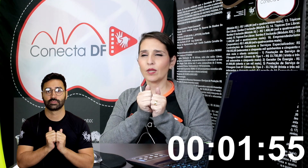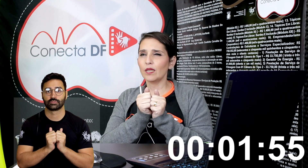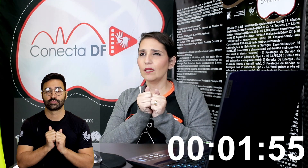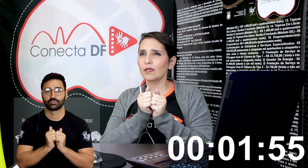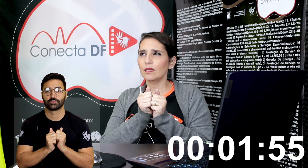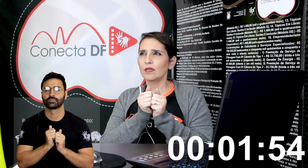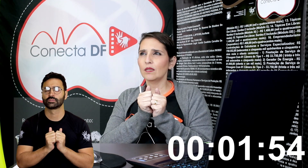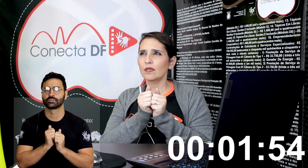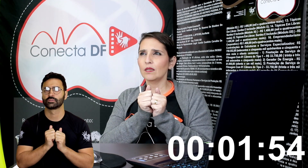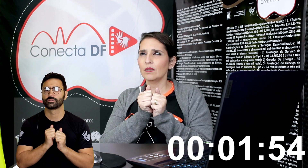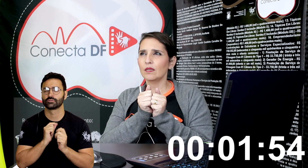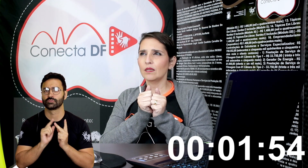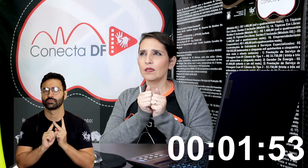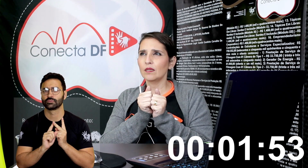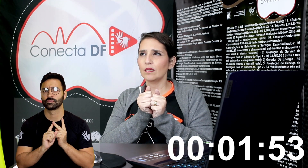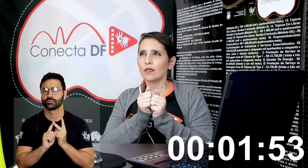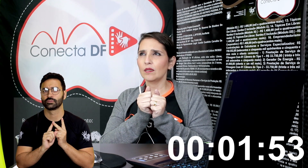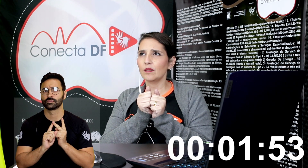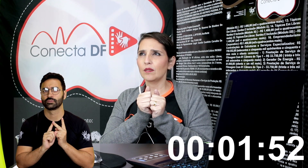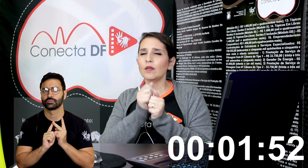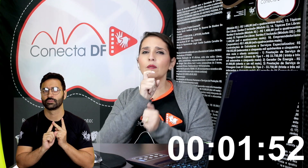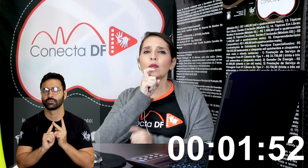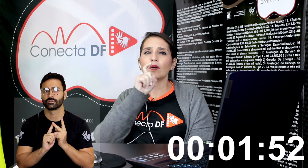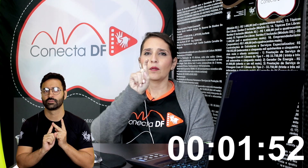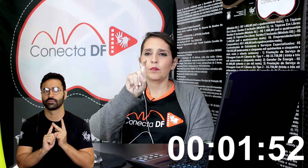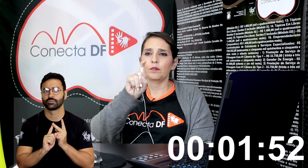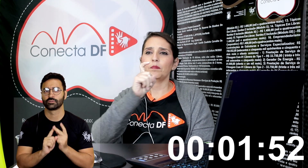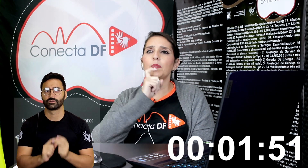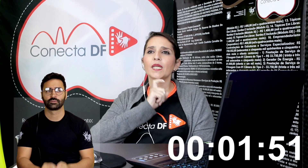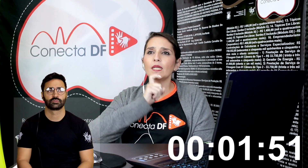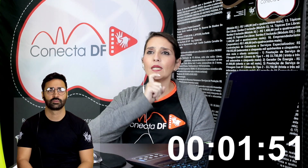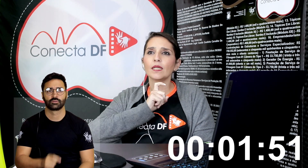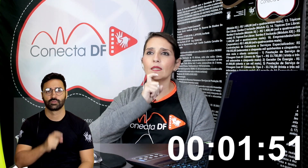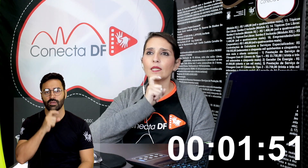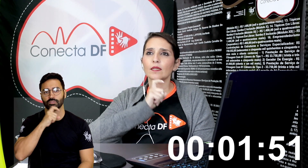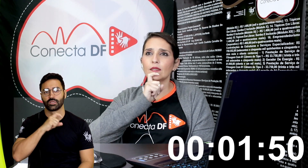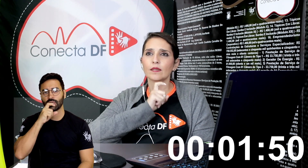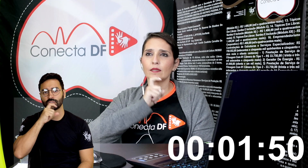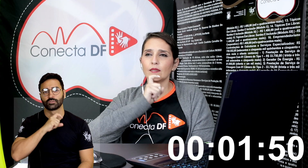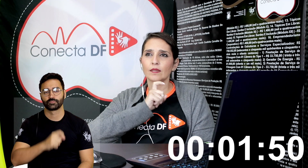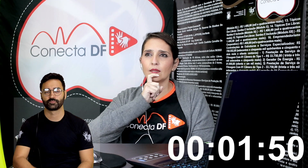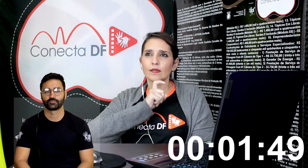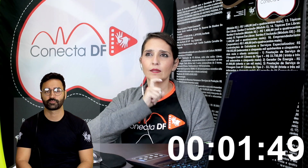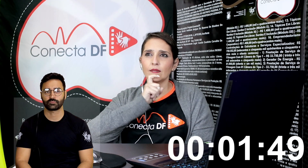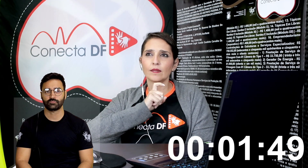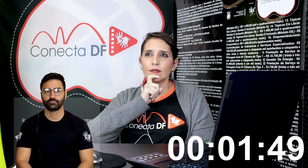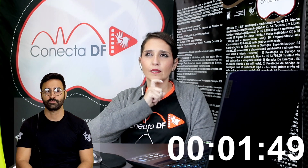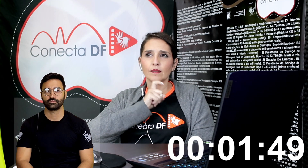Arroz e o quê? Piqui. Piqui.